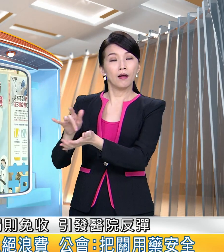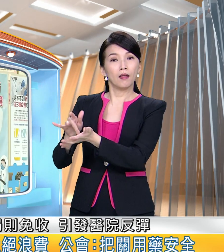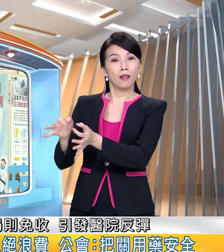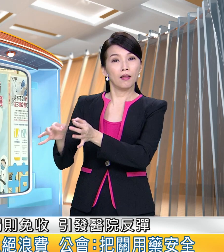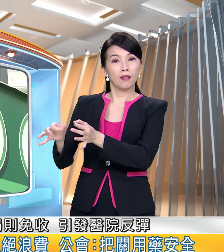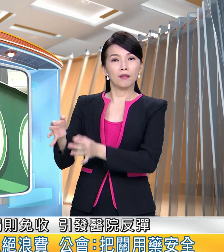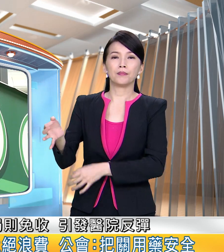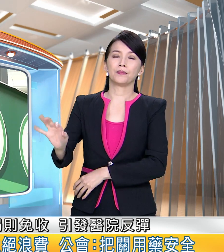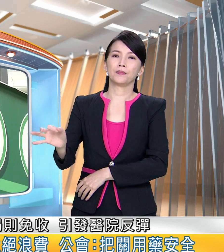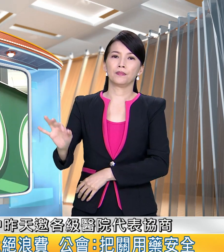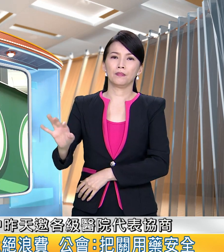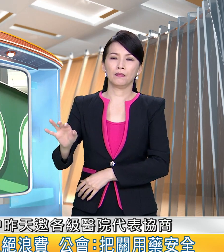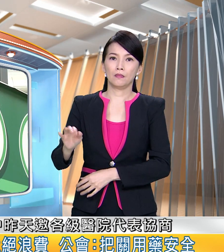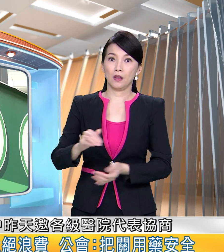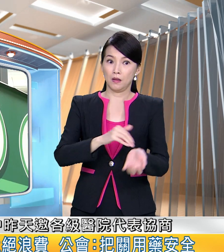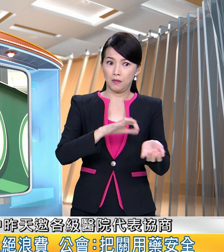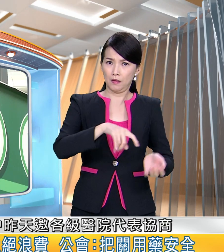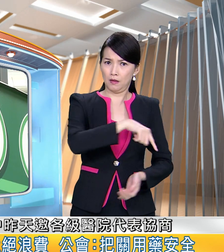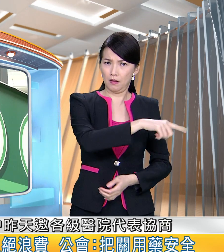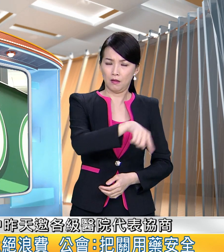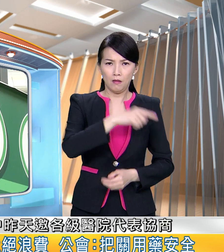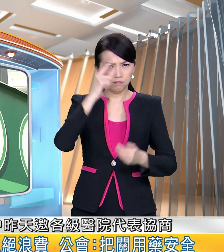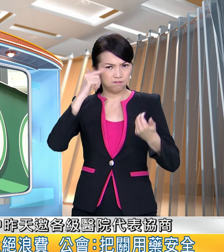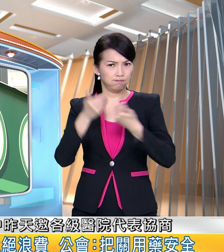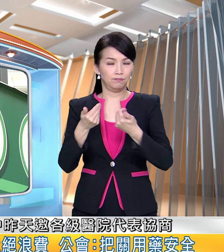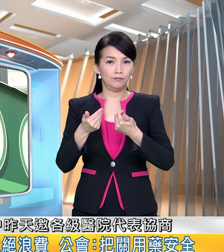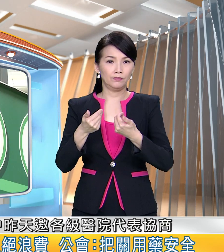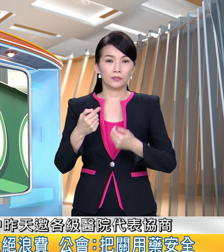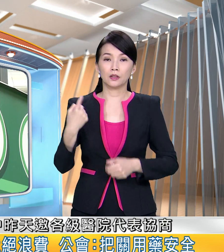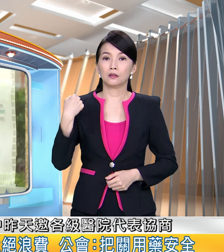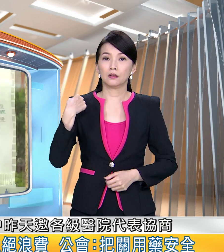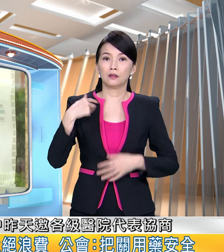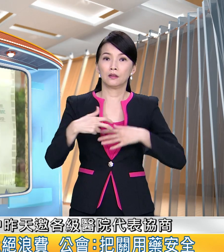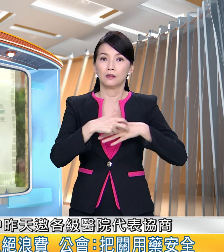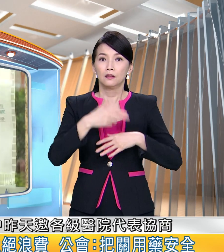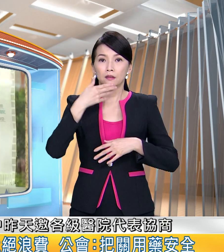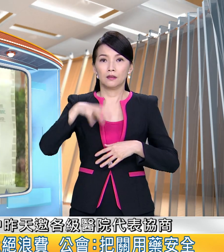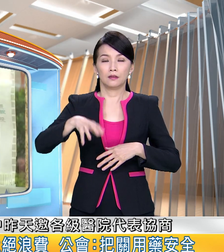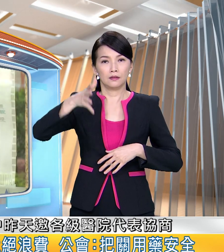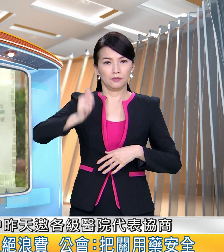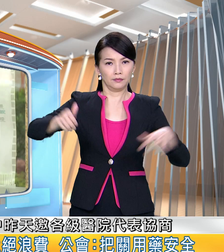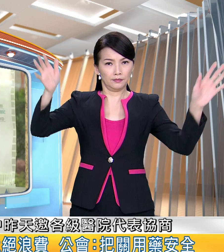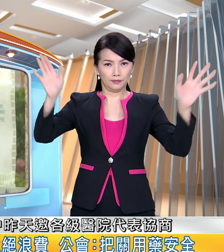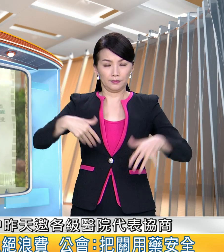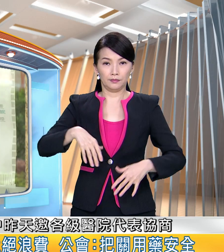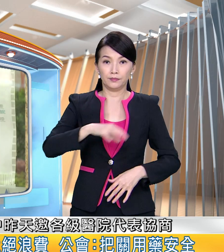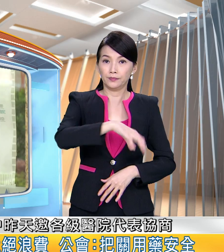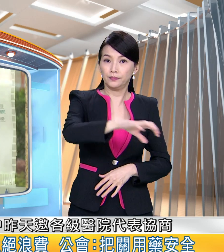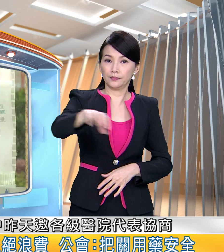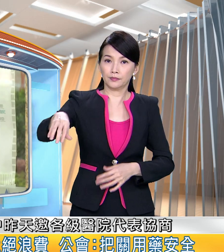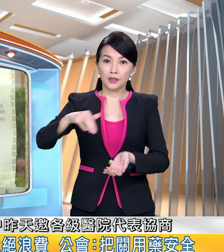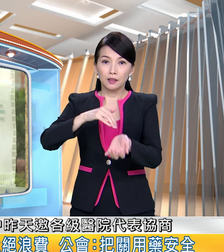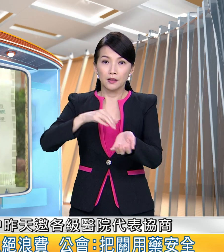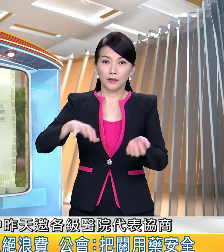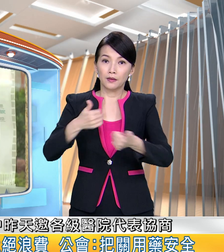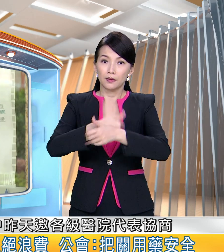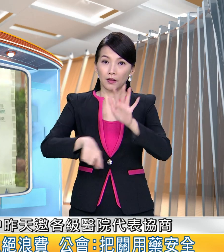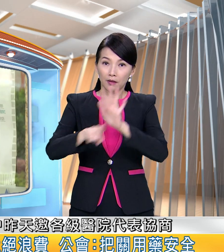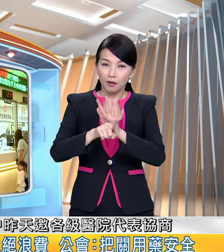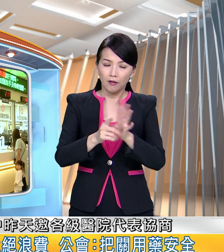弹。卫福部长陈时中昨天邀请各级医院代表进行协